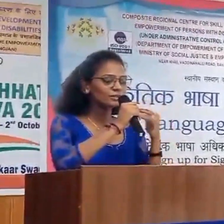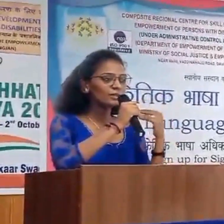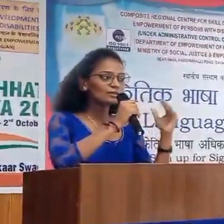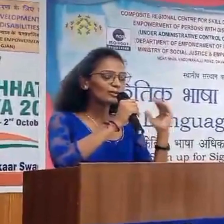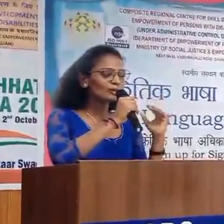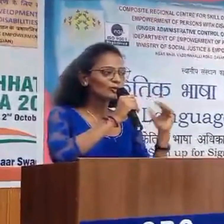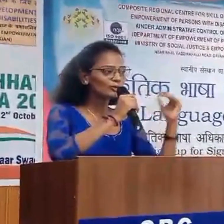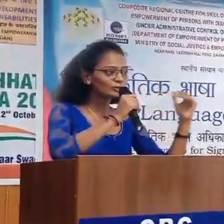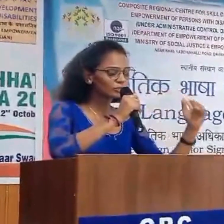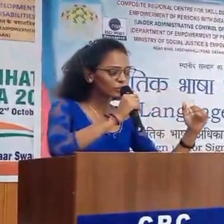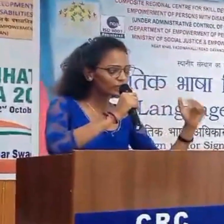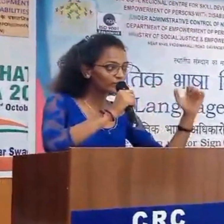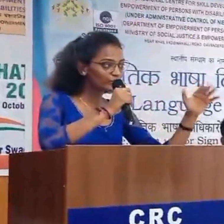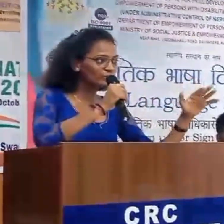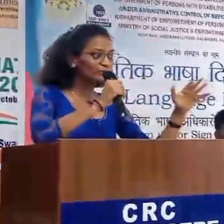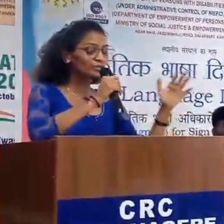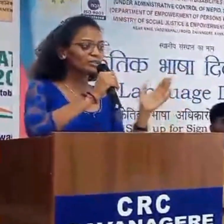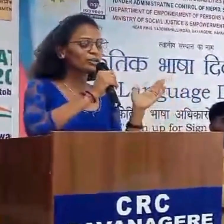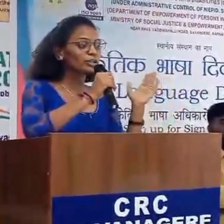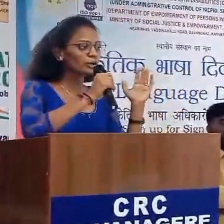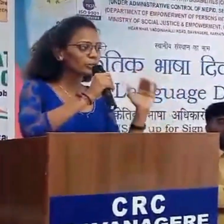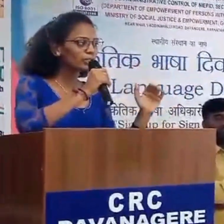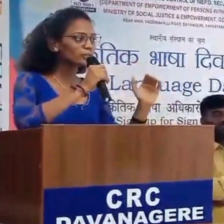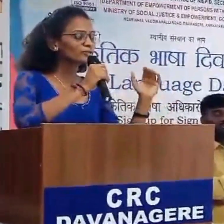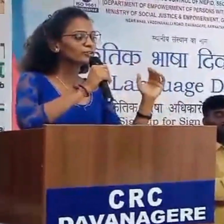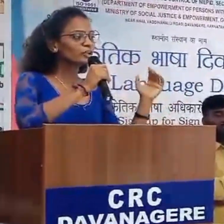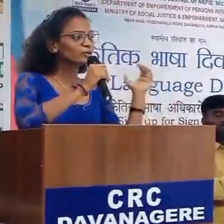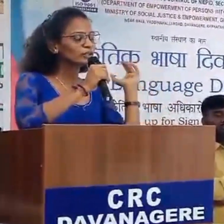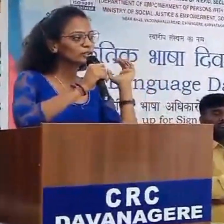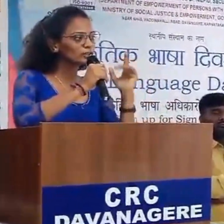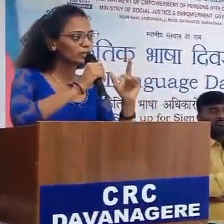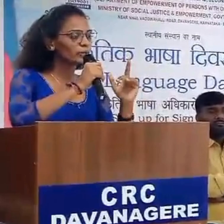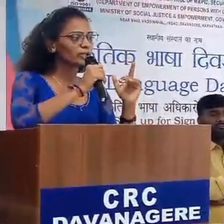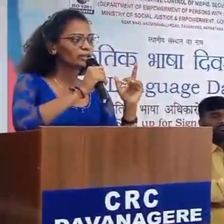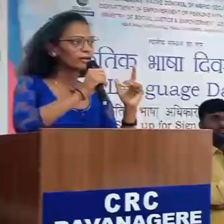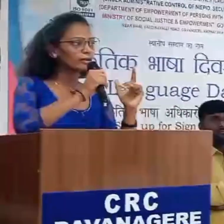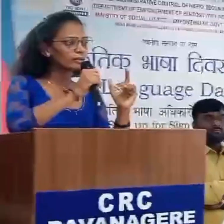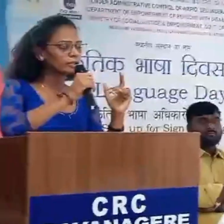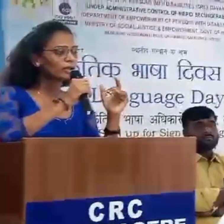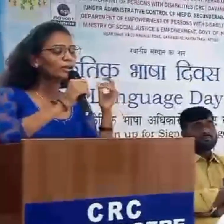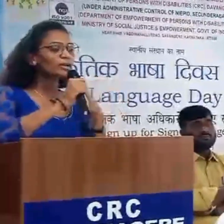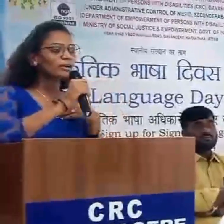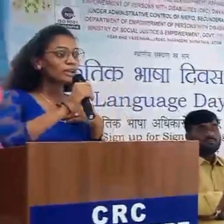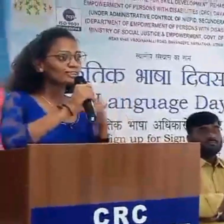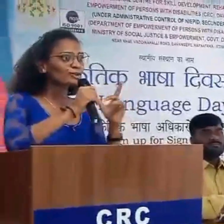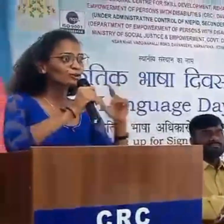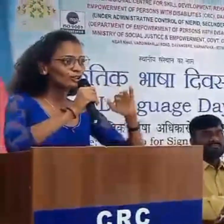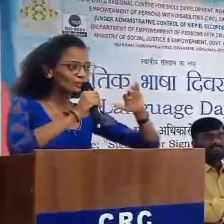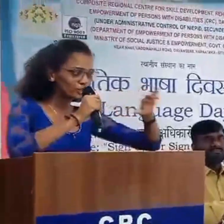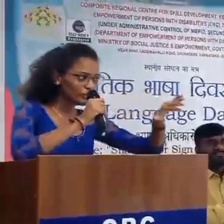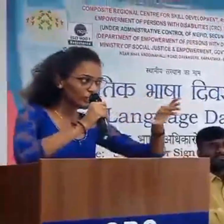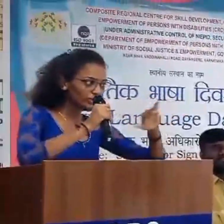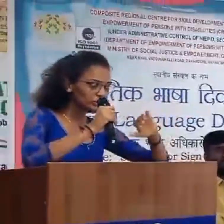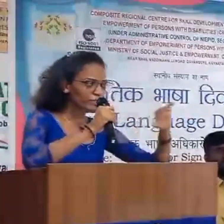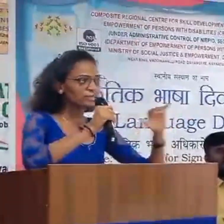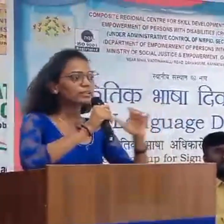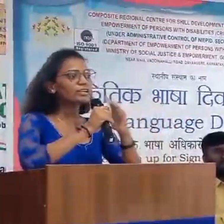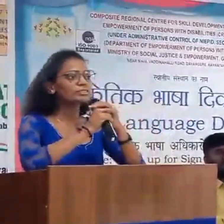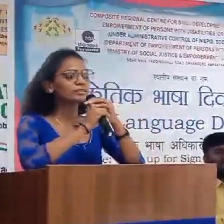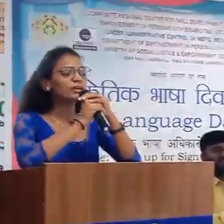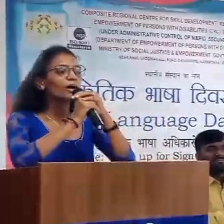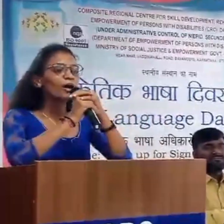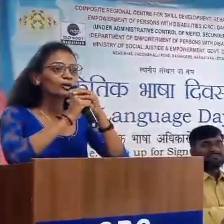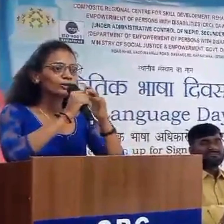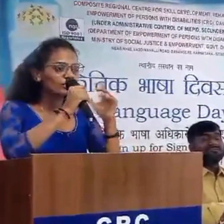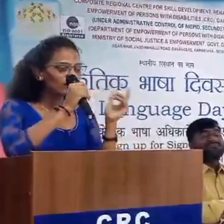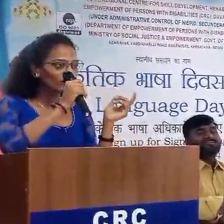ಅಟ್ಯಾಚ್. ಸ್ಕೂಲಿಗೆ ಹೋಗೋದು ಪೇಜ್ ಮುಂದಕ್ಕೆ ಬರ್ತಿದ್ರು. KPD ಕೌನ್ಸಿಲರು ಒಂದು ಡೇ ಬಂದಾಗ ನಮಗೆ ಕ್ಲಾಸ್ ತಗೋದಿದ್ರು, ಸಪ್ರೇಟ್ ಸ್ಪೆಷಲ್